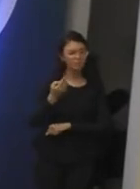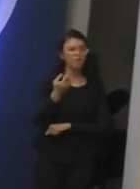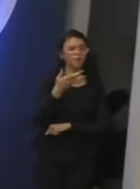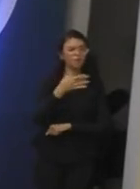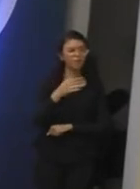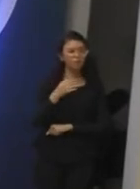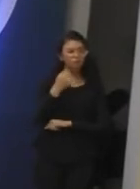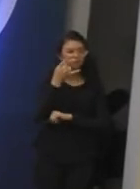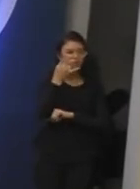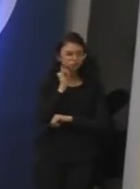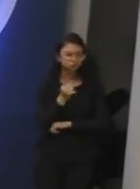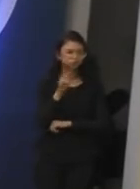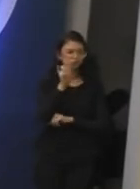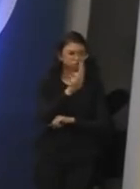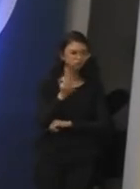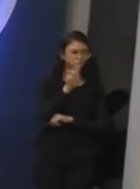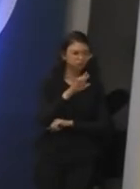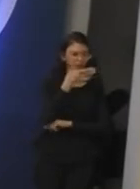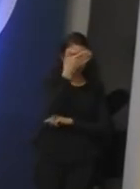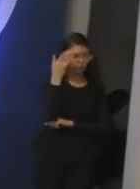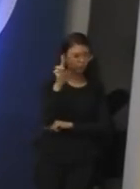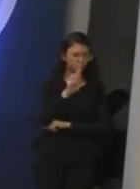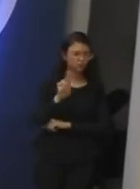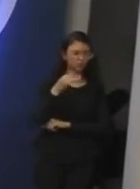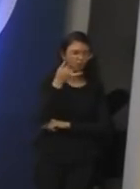CPFL Santa Cruz.